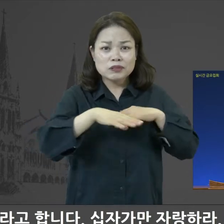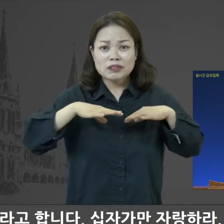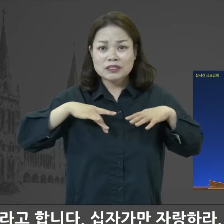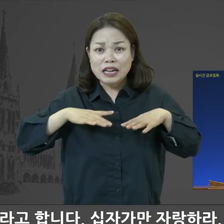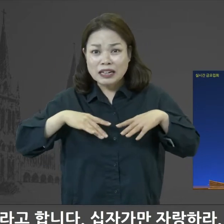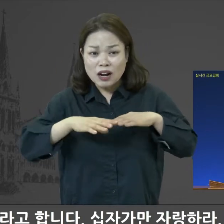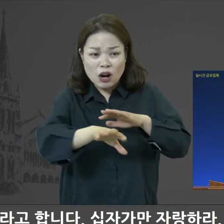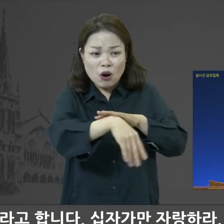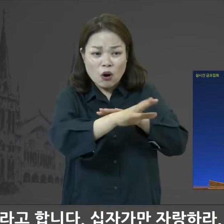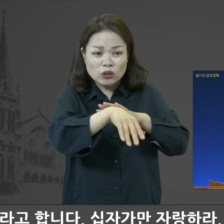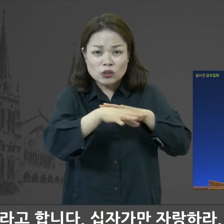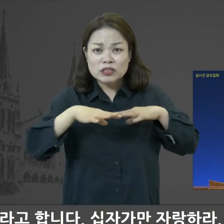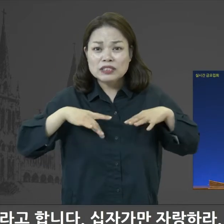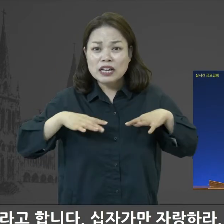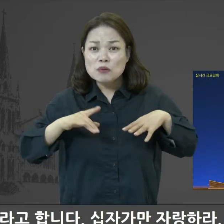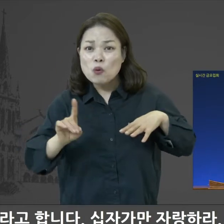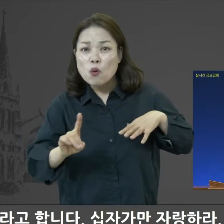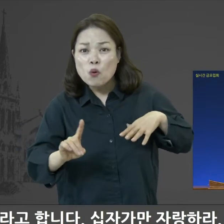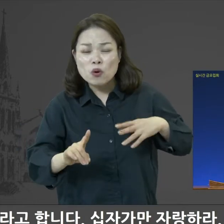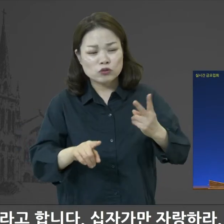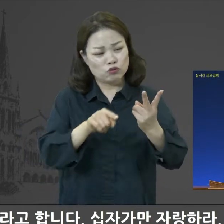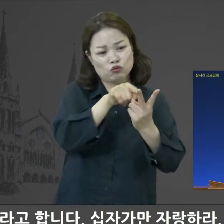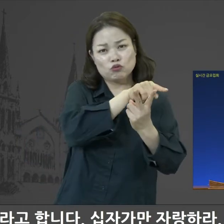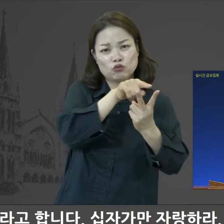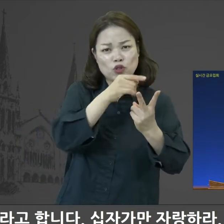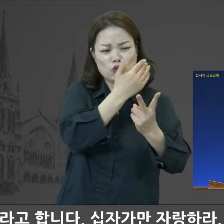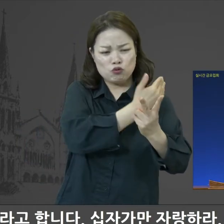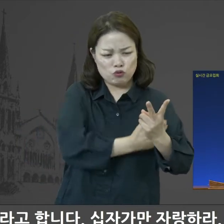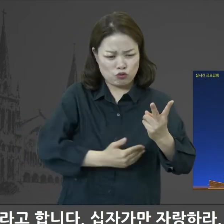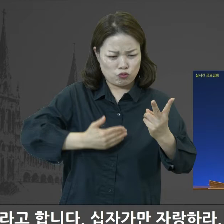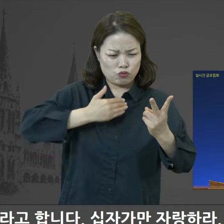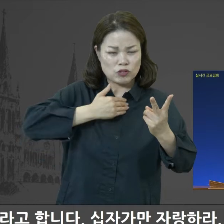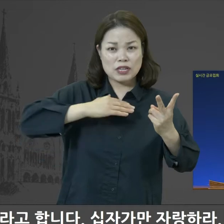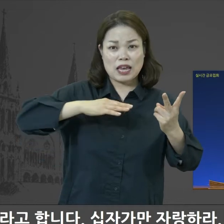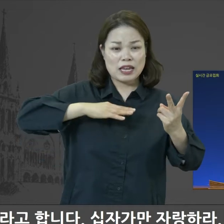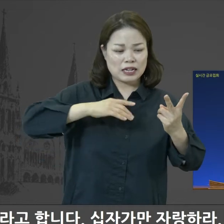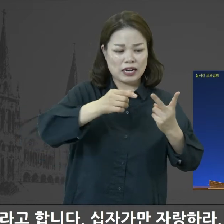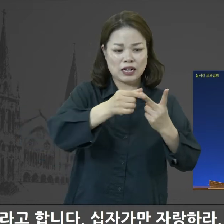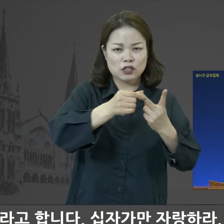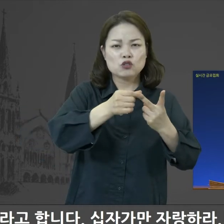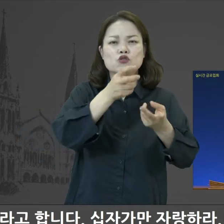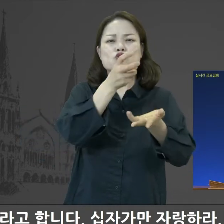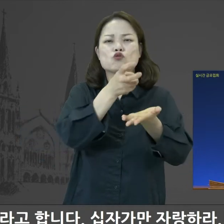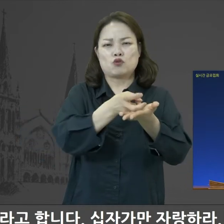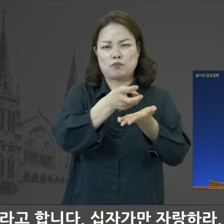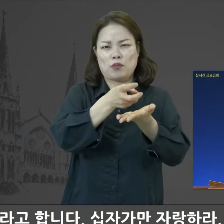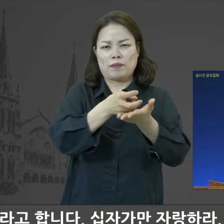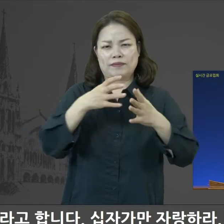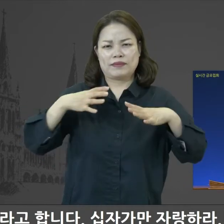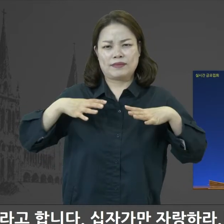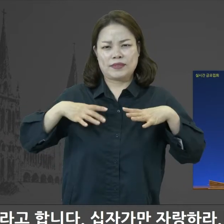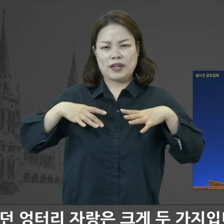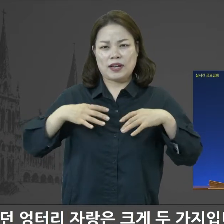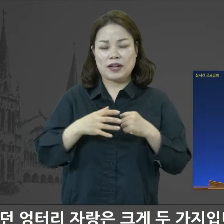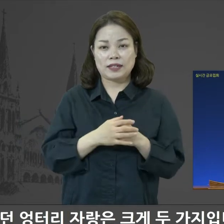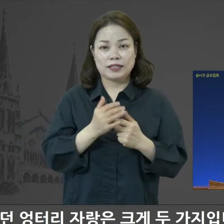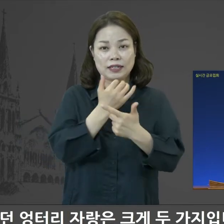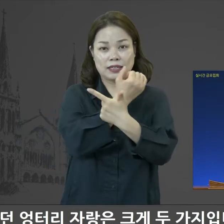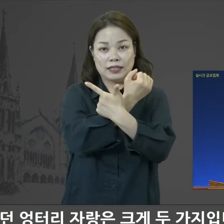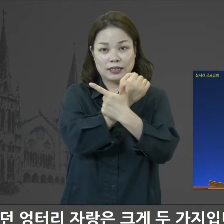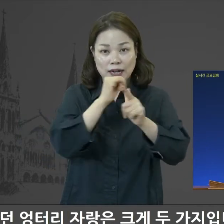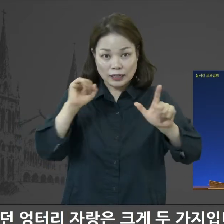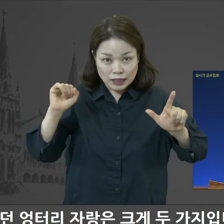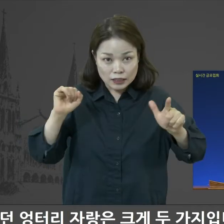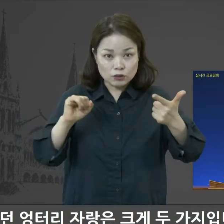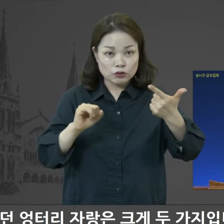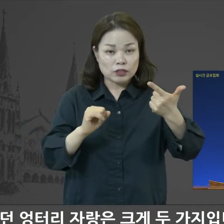당시의 엉터리 자랑들은 크게 두 가지로 육체를 자랑하는 것과 율법을 자랑하는 것이 있습니다. 갈라디아서 6장 13절, 조금